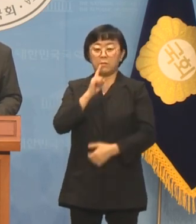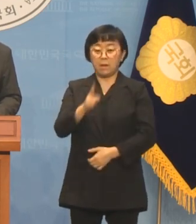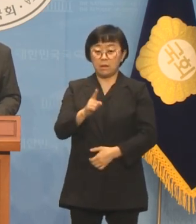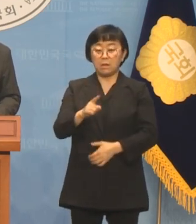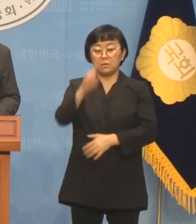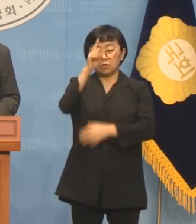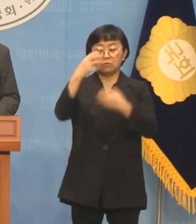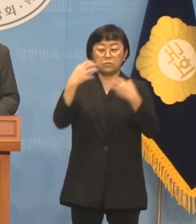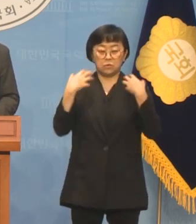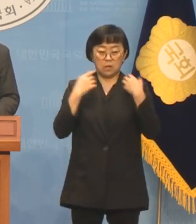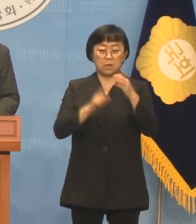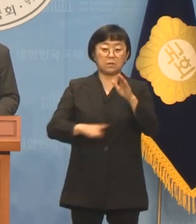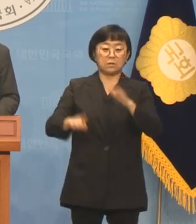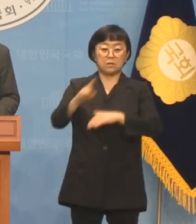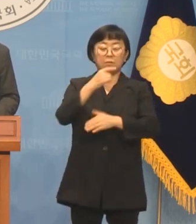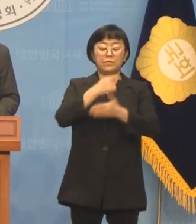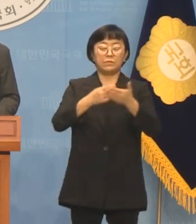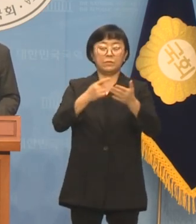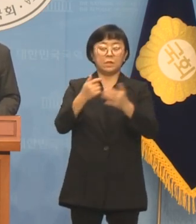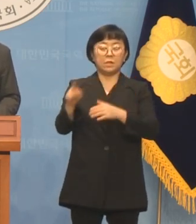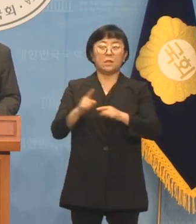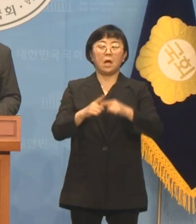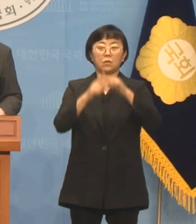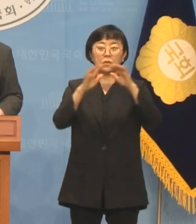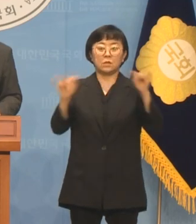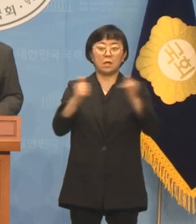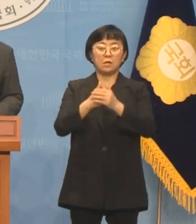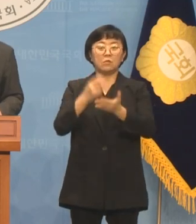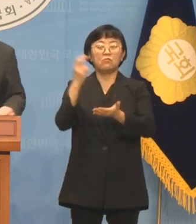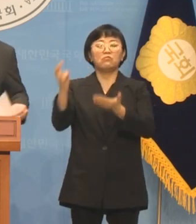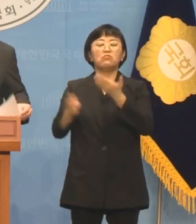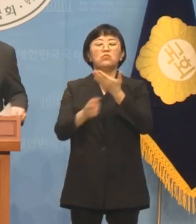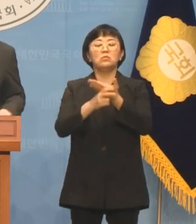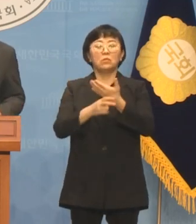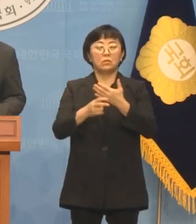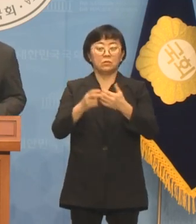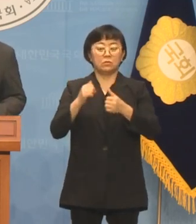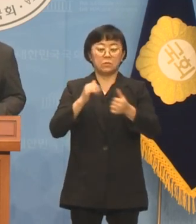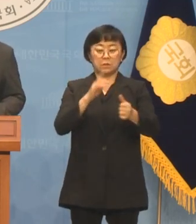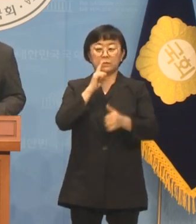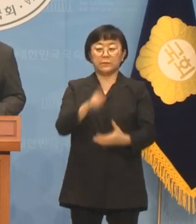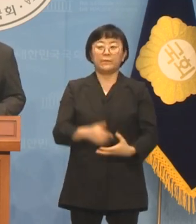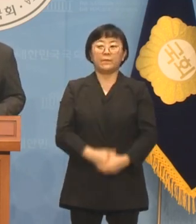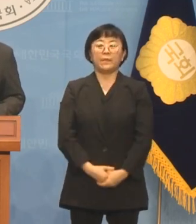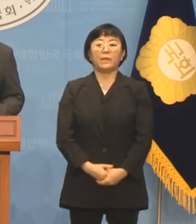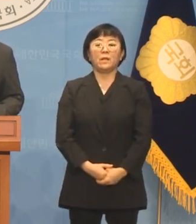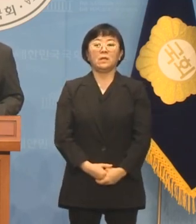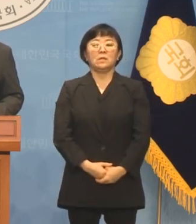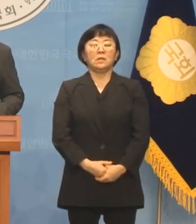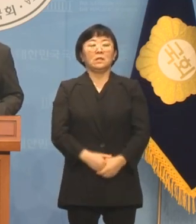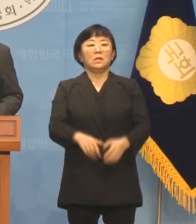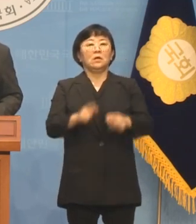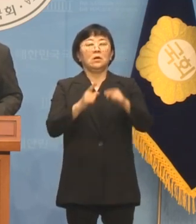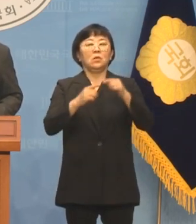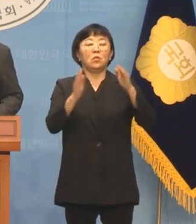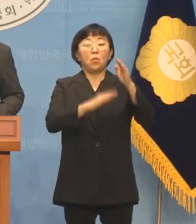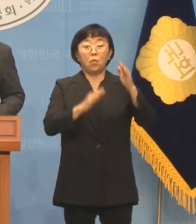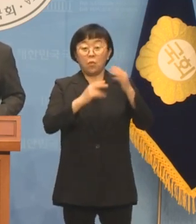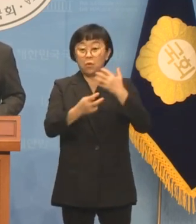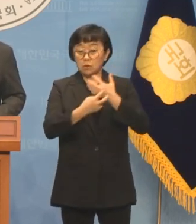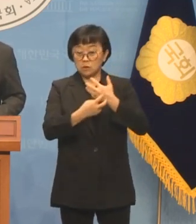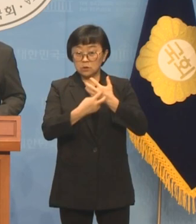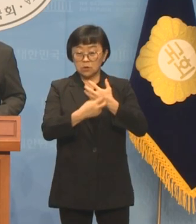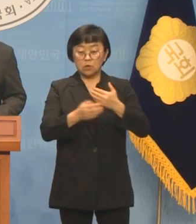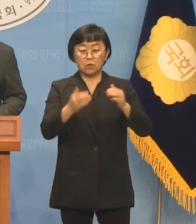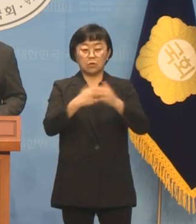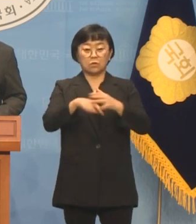정부가 나서서 피해 간호사를 불법 지대로 내모는 것입니다. 셋째, 현재 공공의료기관은